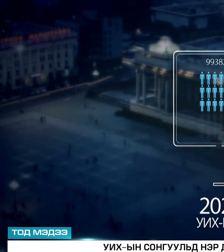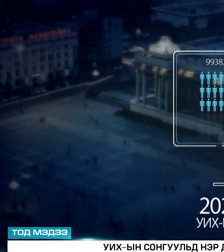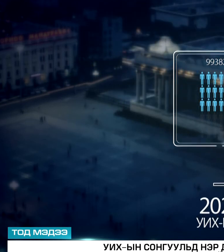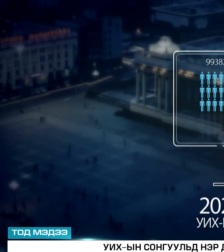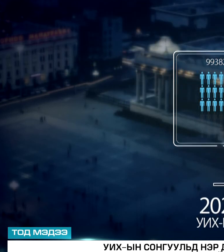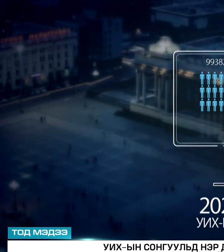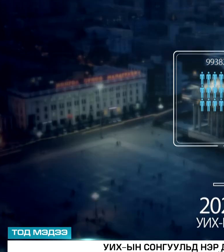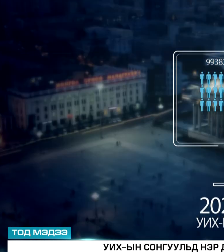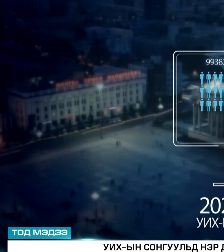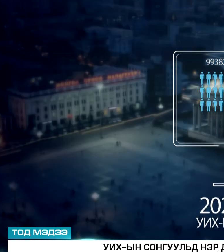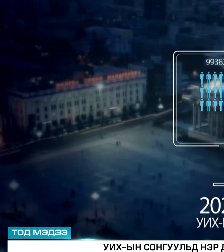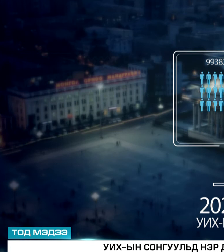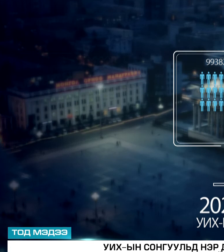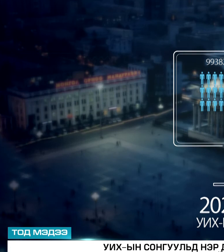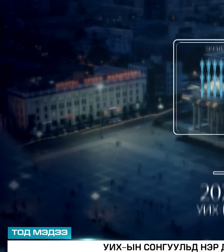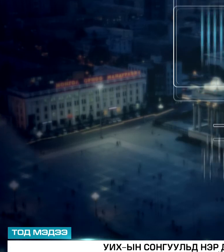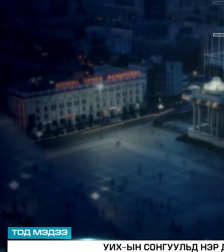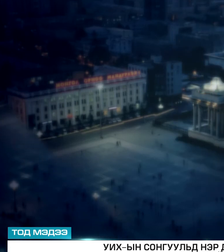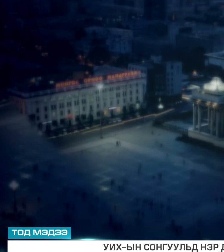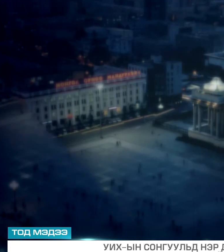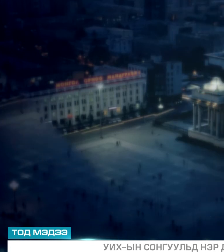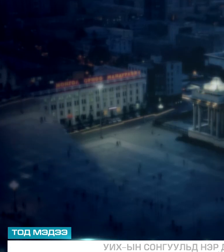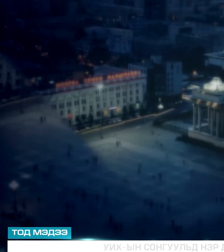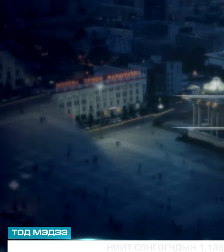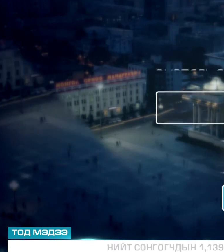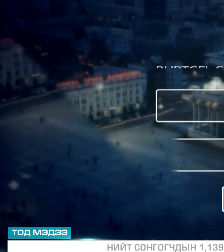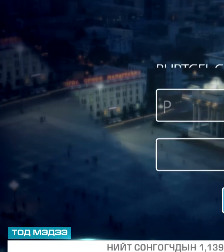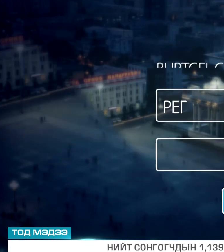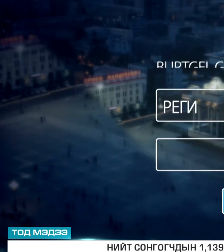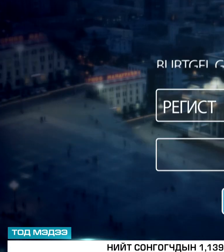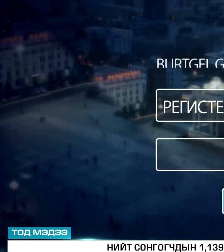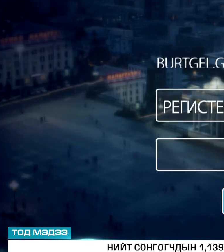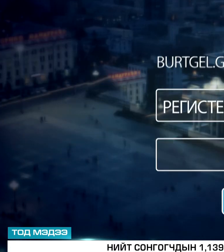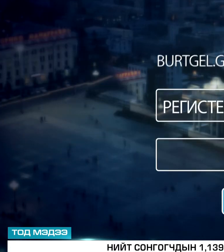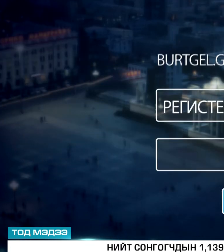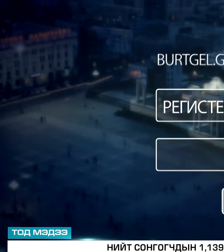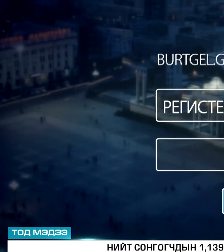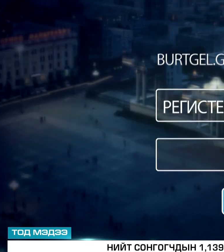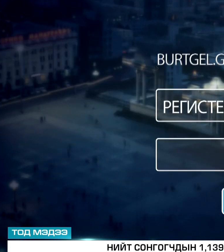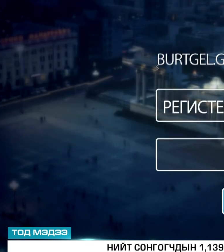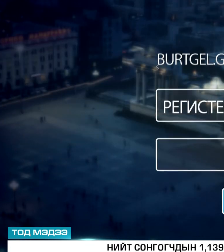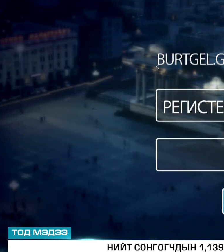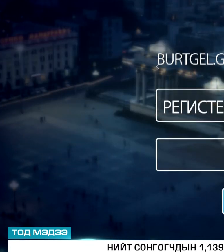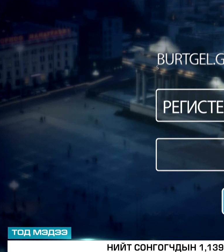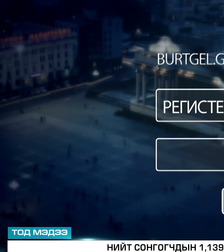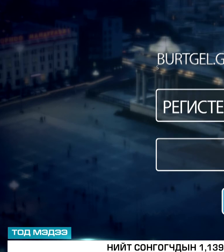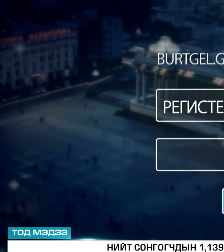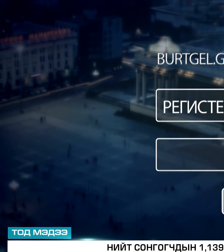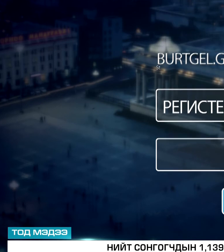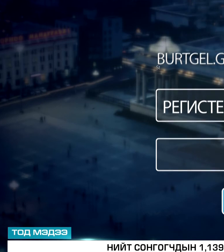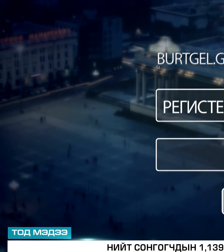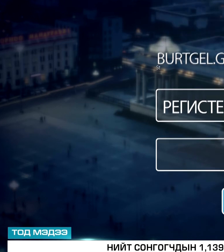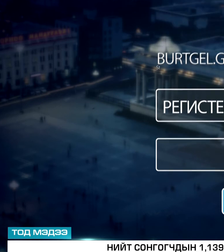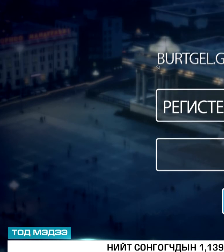өмнө тухайн иргэн 18 нас хүрсэн бол сонгогчдын нэрсийн жагсаалтанд автоматар бүртгэгдэх юм байна. За тиймээс иргэн таныг сонгогчдын